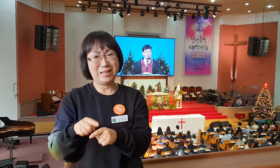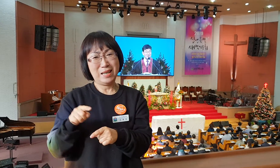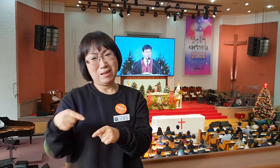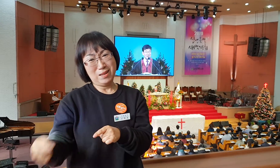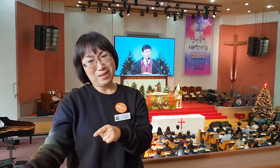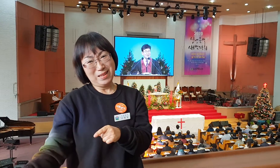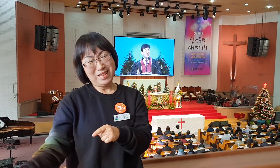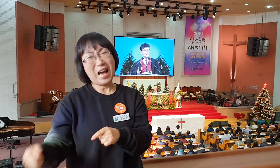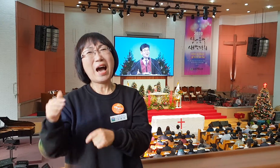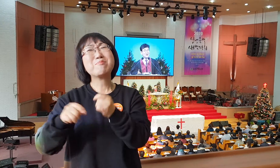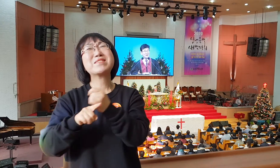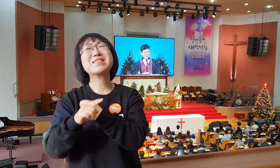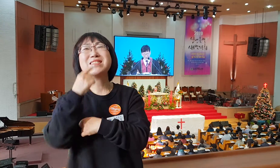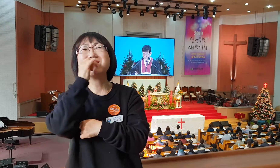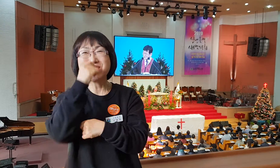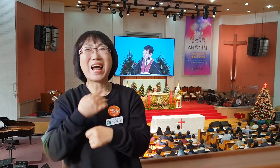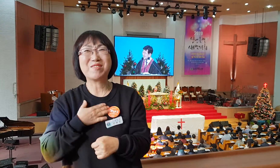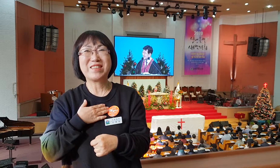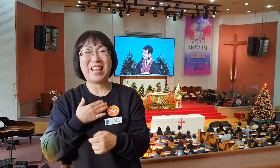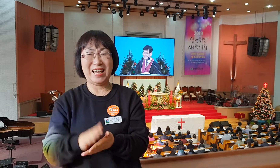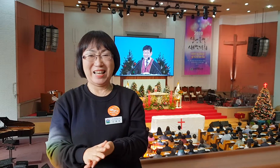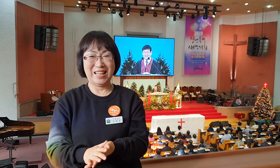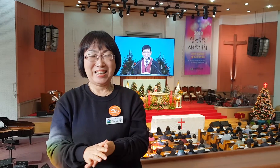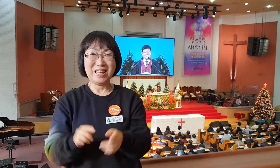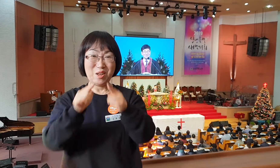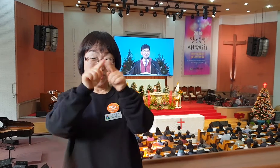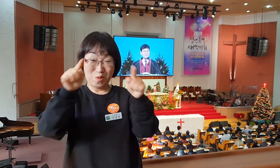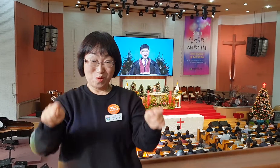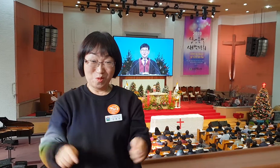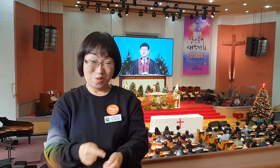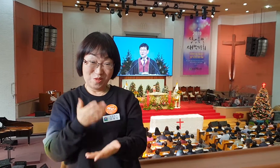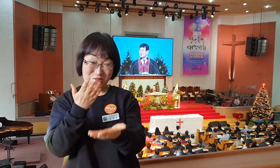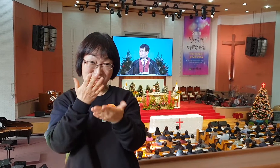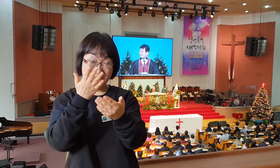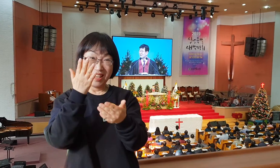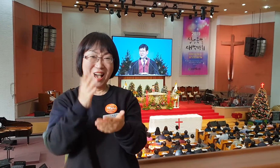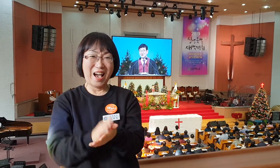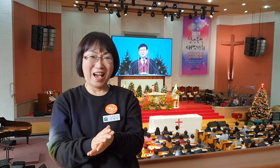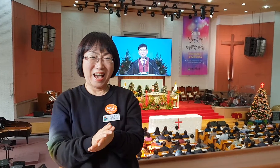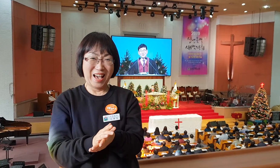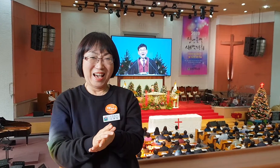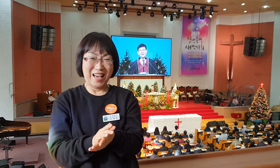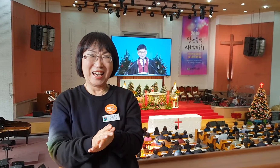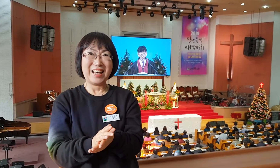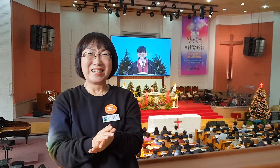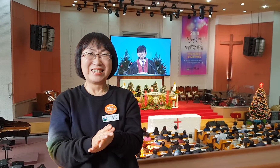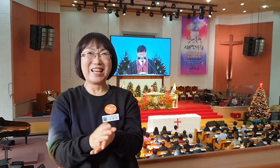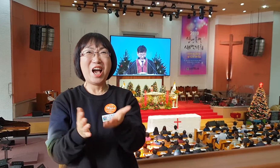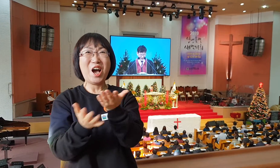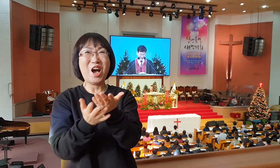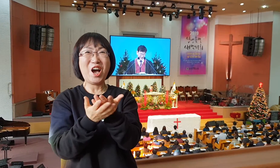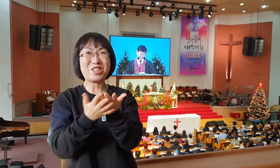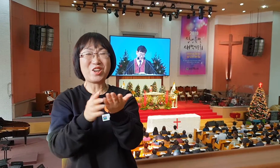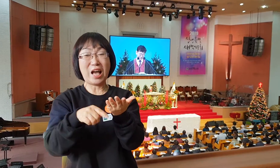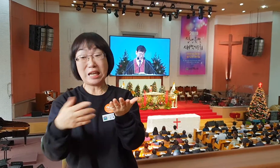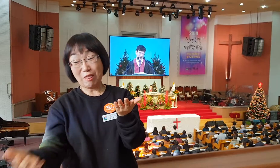떨어뜨리게 하셨을 때 하나님의 뜻이 있는 걸까요? 아니면 제가 주셔야 되는 건가요? 아 주셔요? 그러시는데요. 안 주실 겁니다.